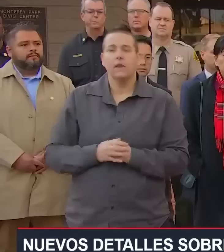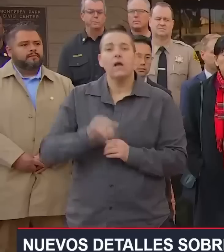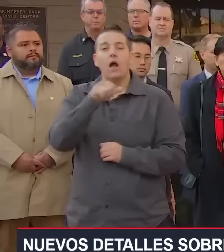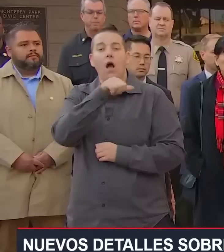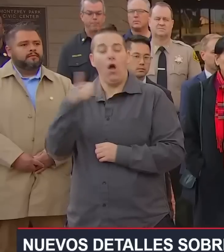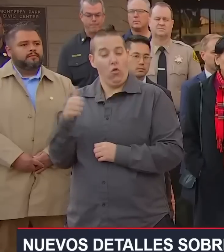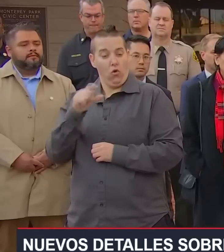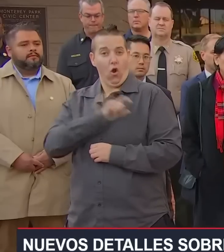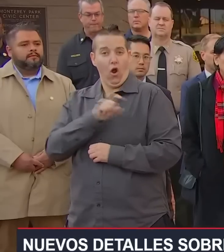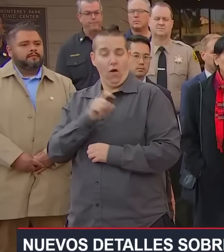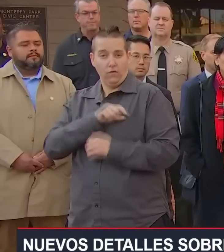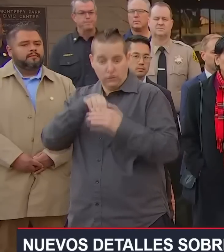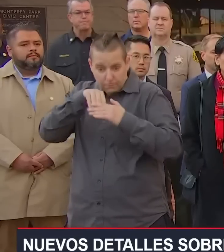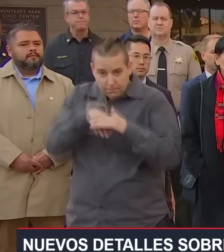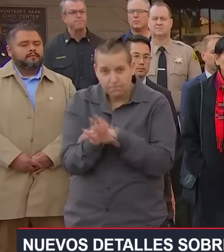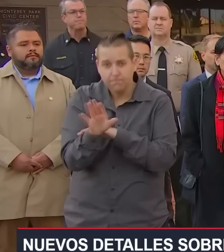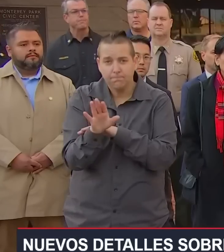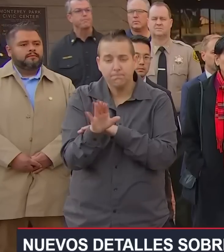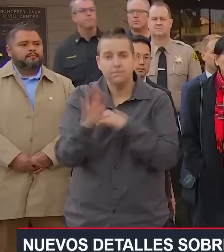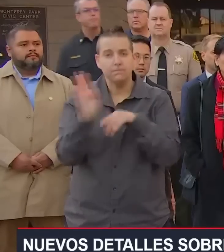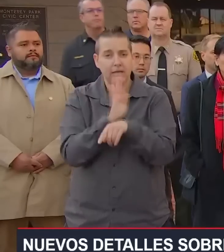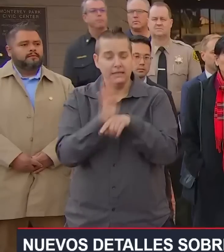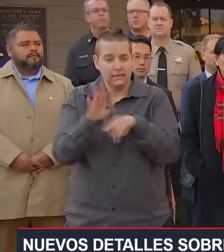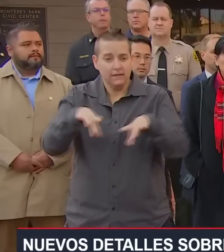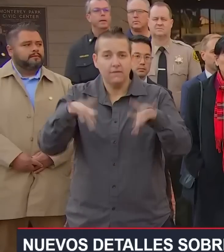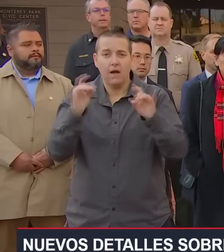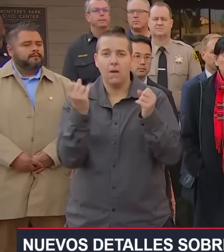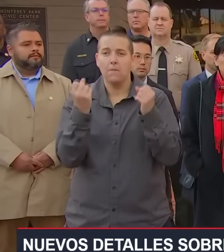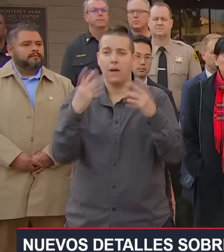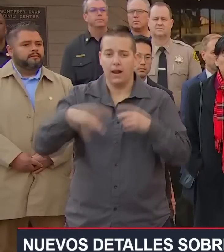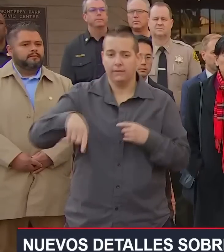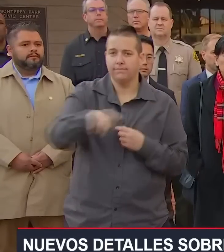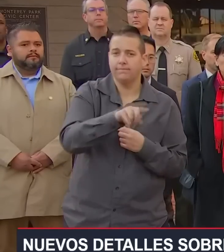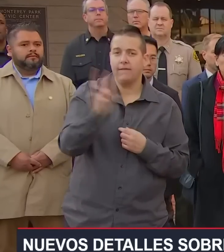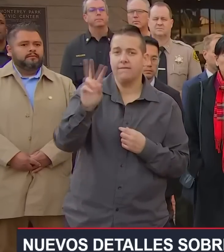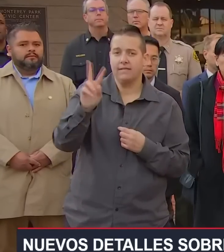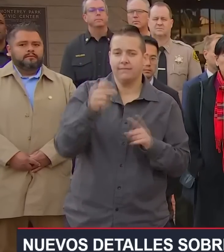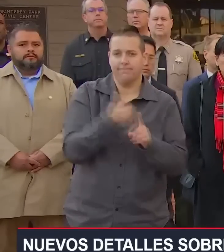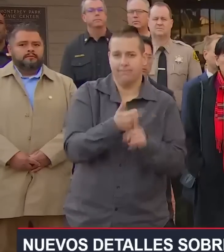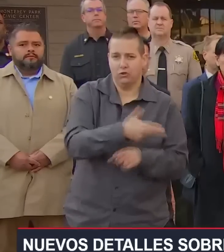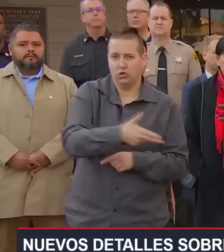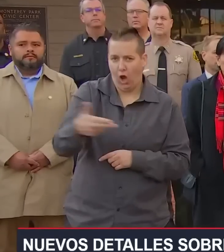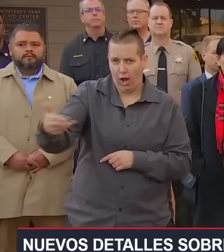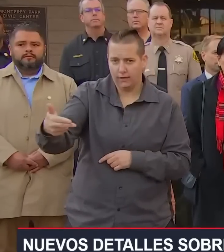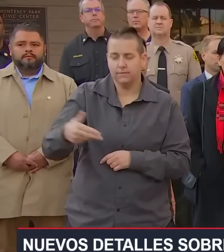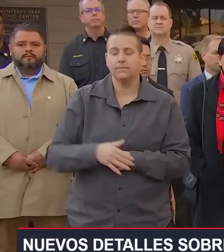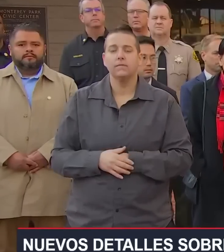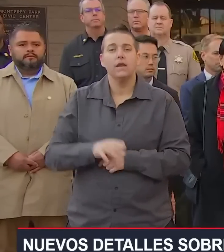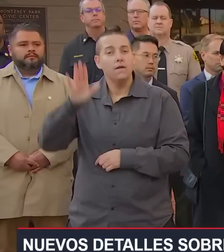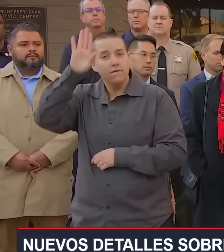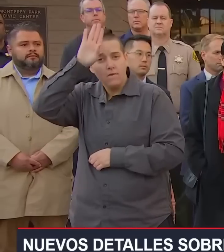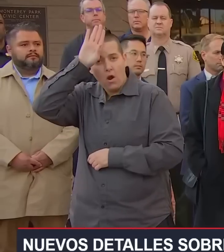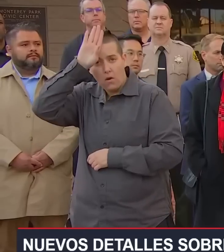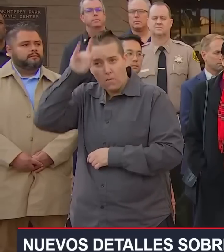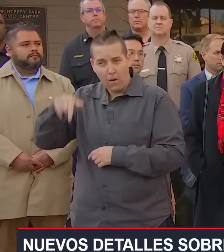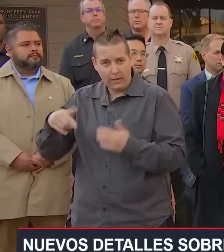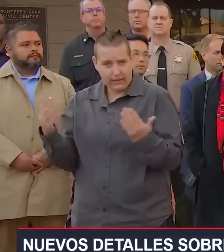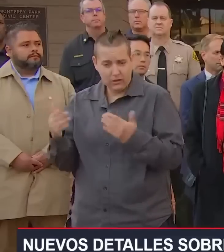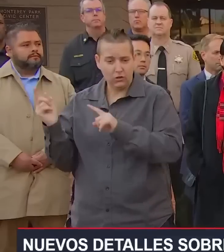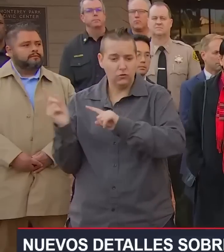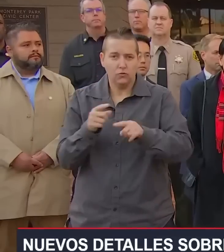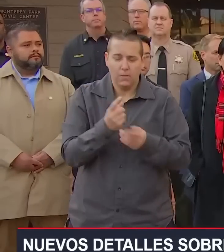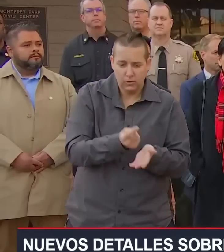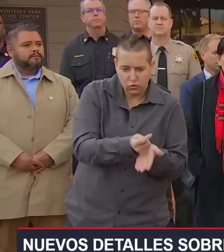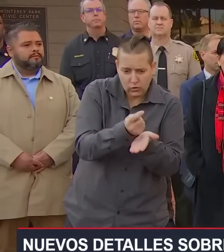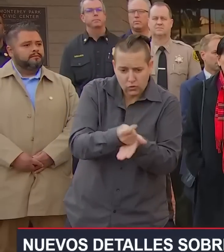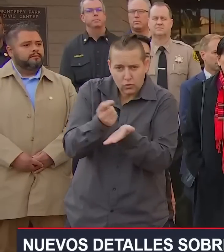a clientes de negocio en el estacionamiento otros funcionarios ingresaron al local y encontraron víctimas el